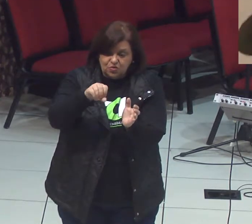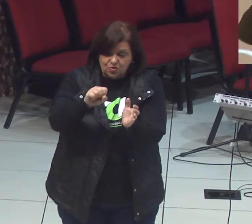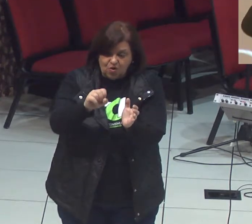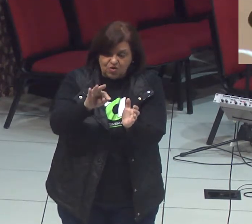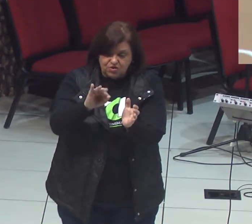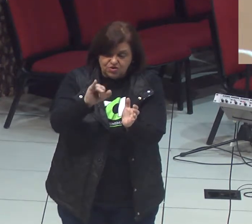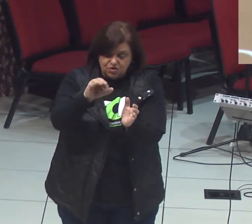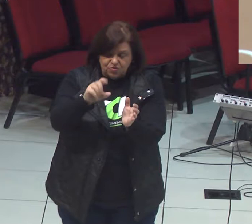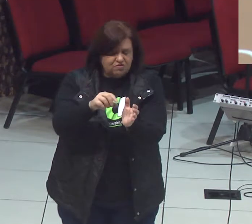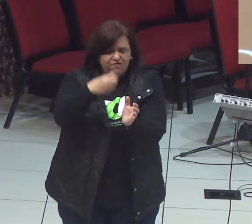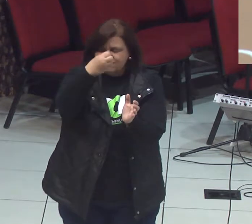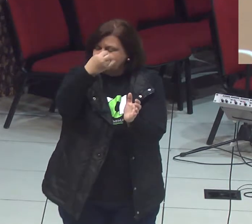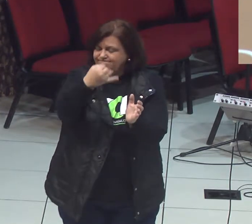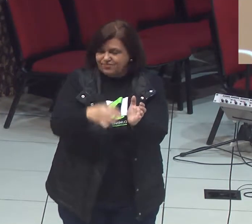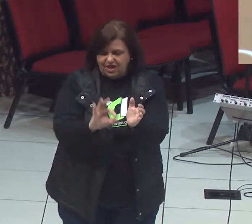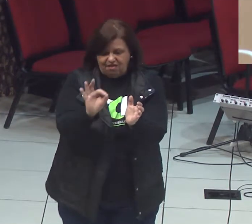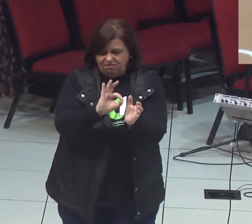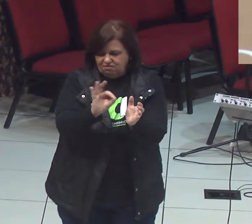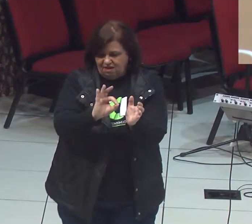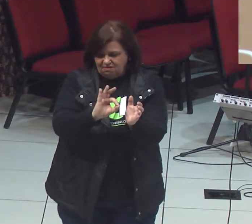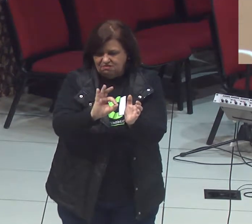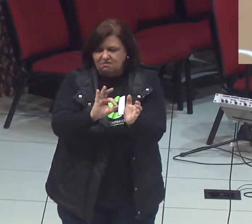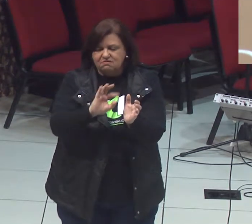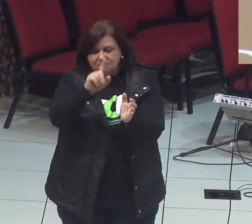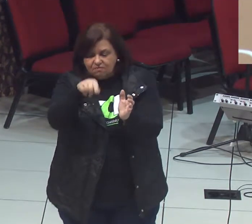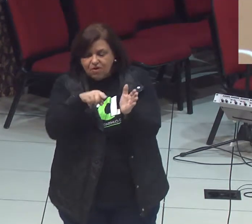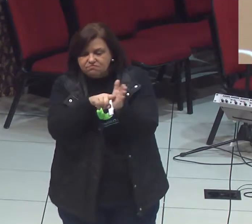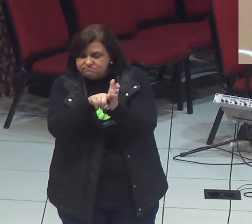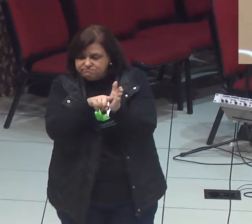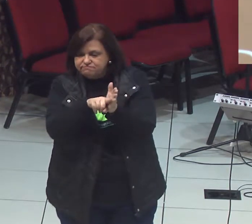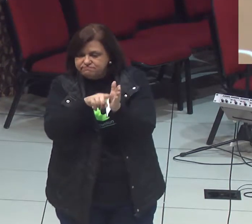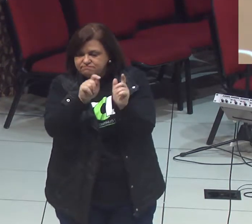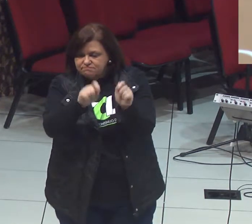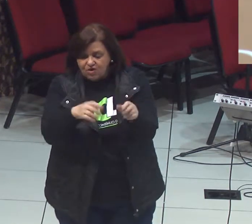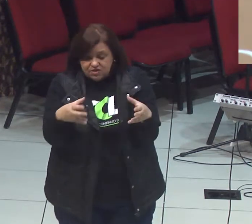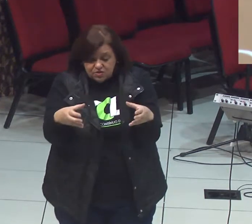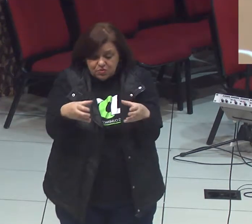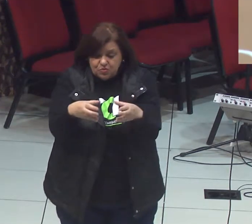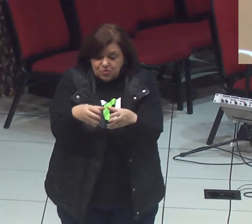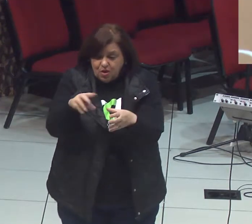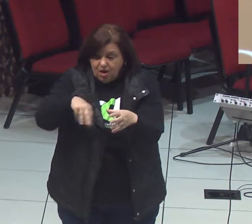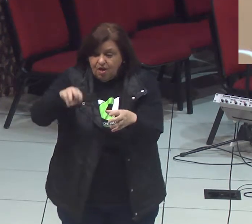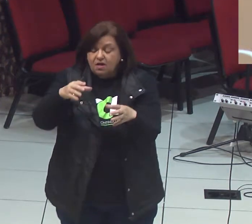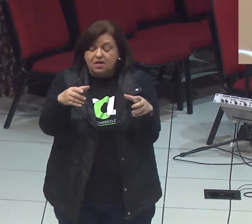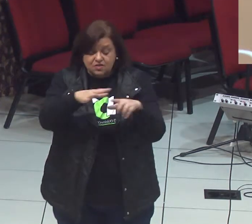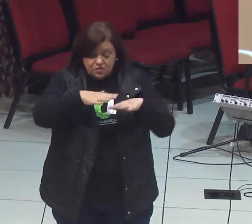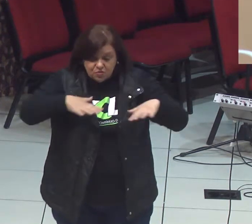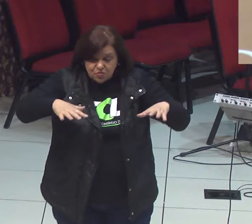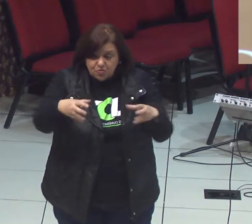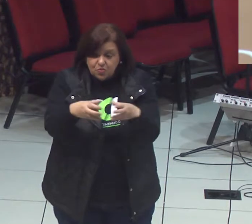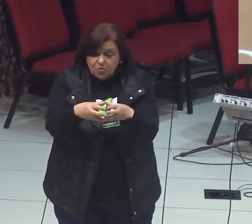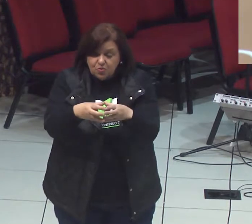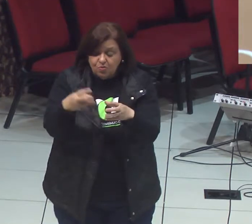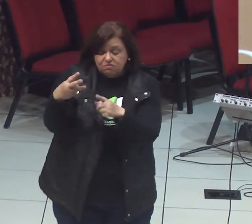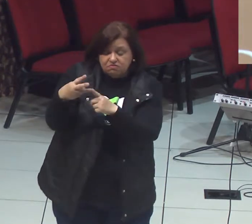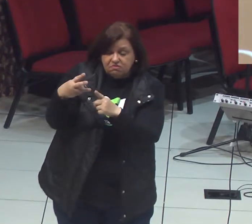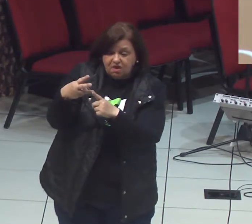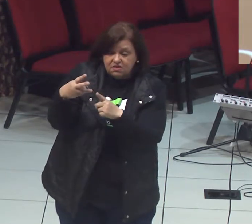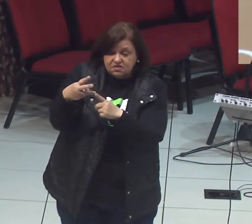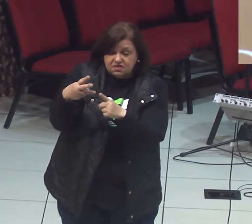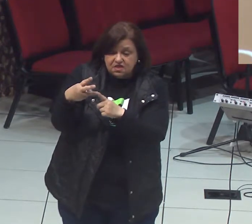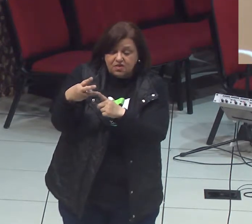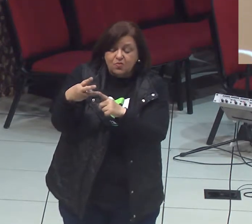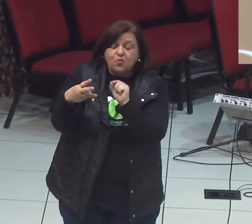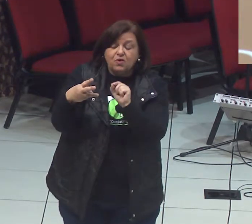isso. Eu não vou entrar no mérito dessas religiões, mas ali fala que esse grupo, que já é o terceiro no Brasil, é 8% da